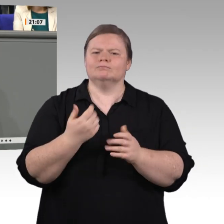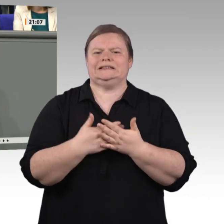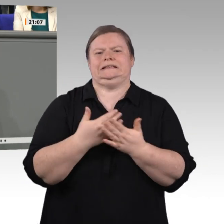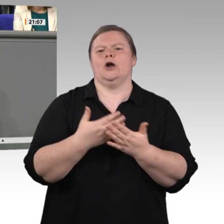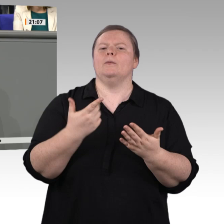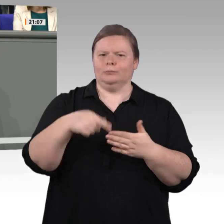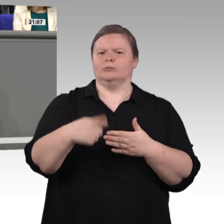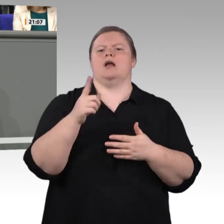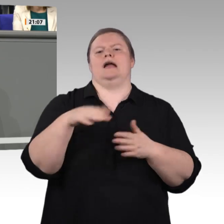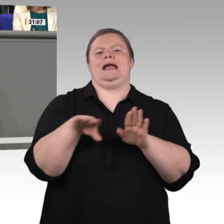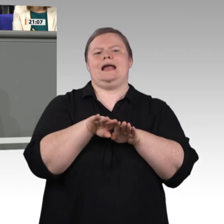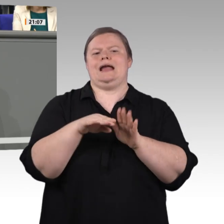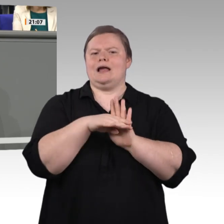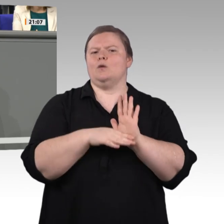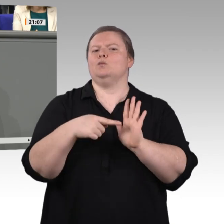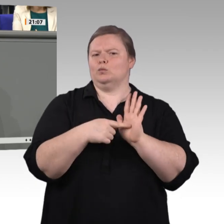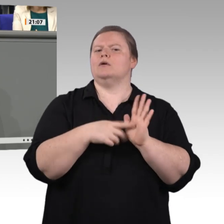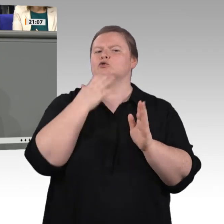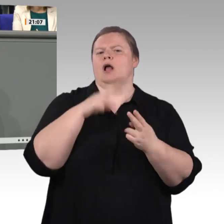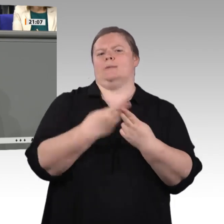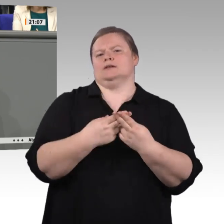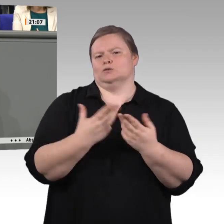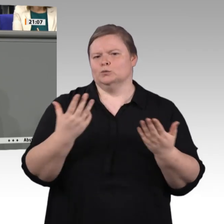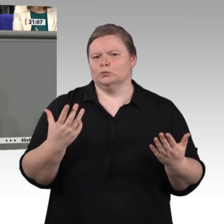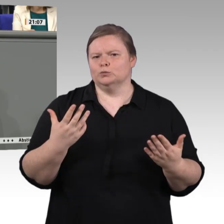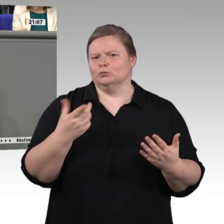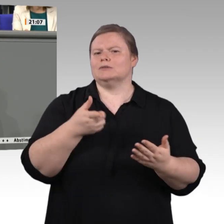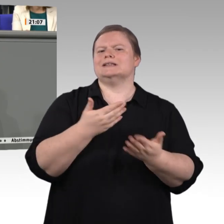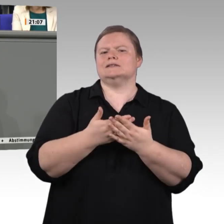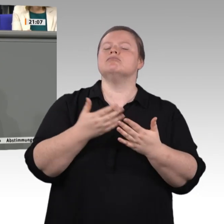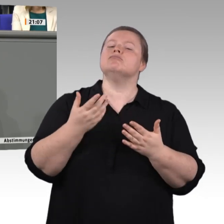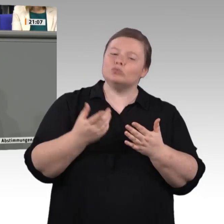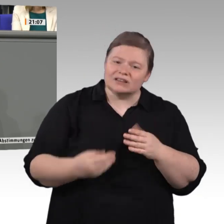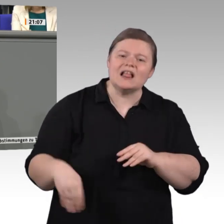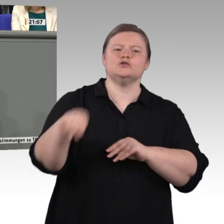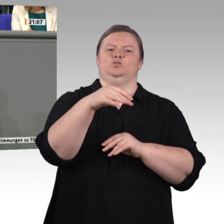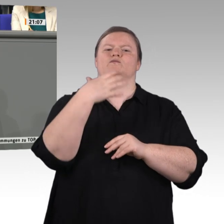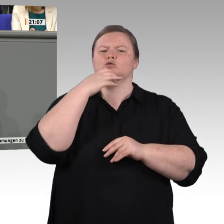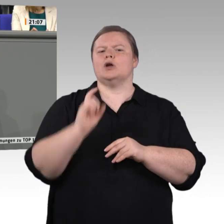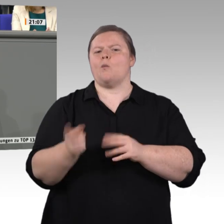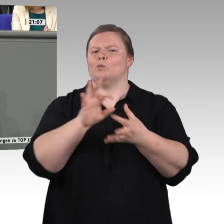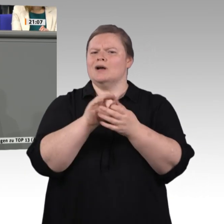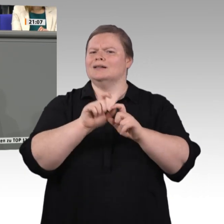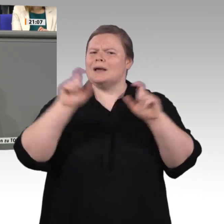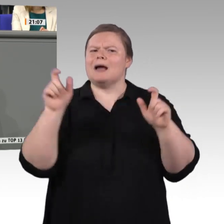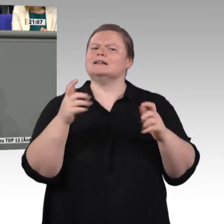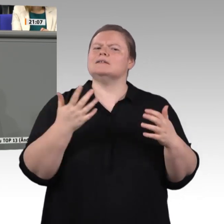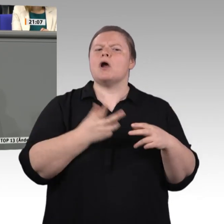wir Konkretisierungen vornehmen, in welchen Rahmenbedingungen hier die